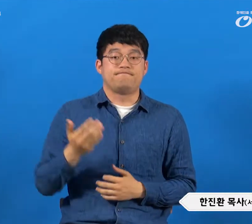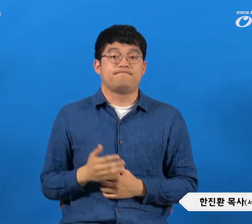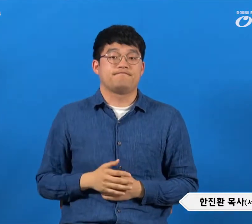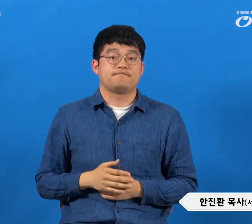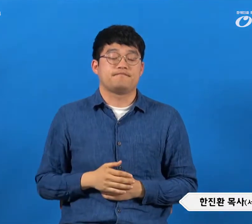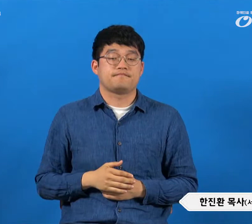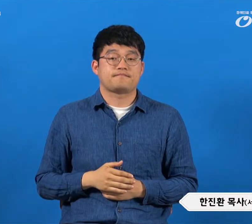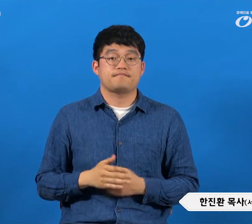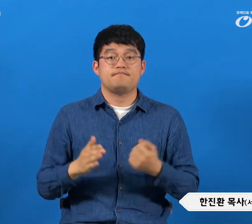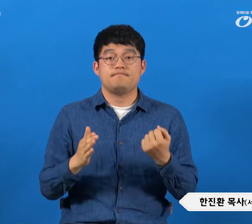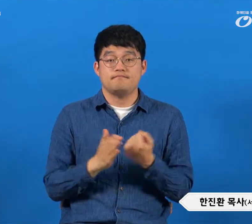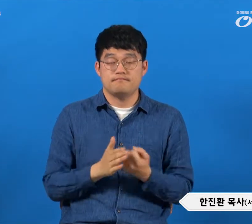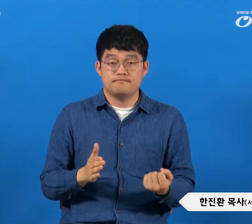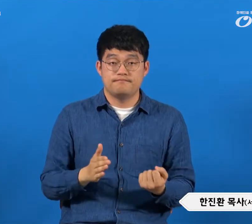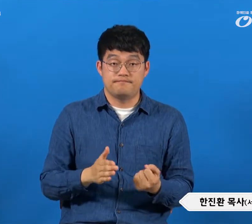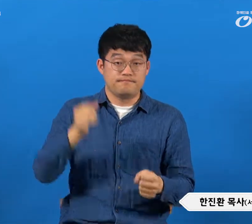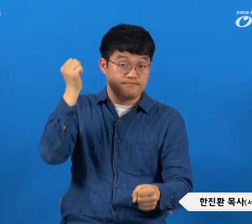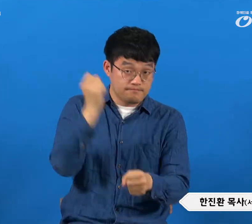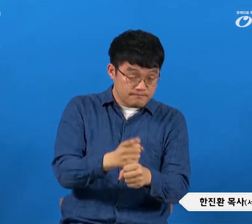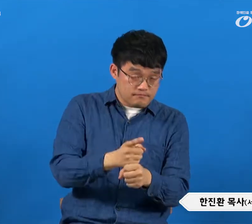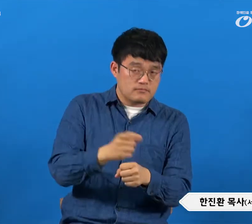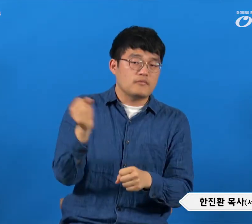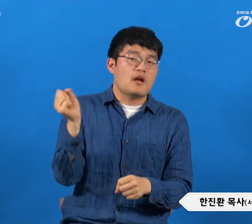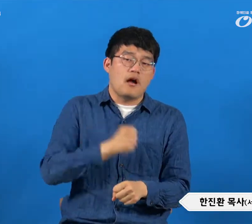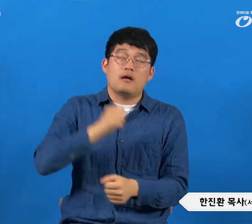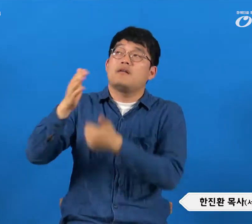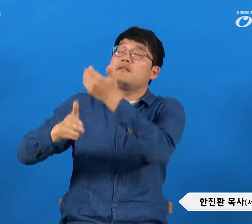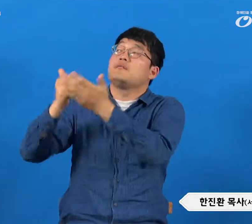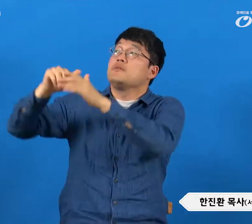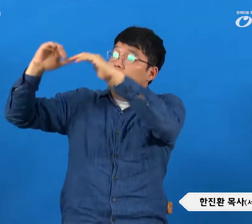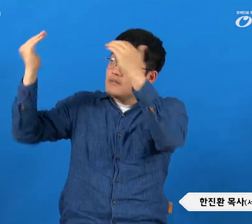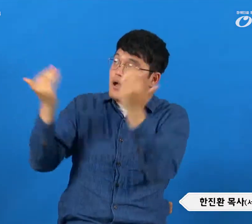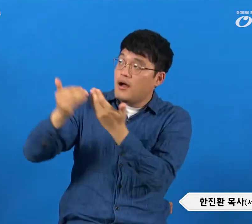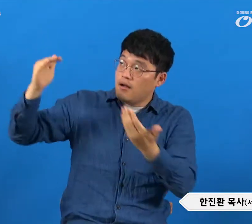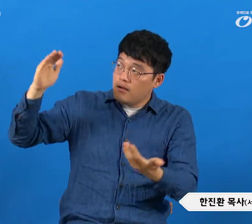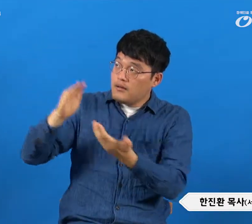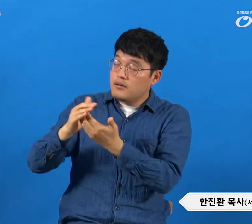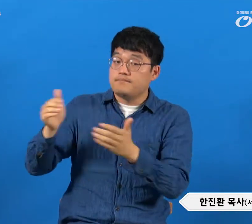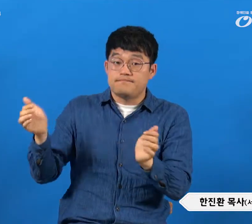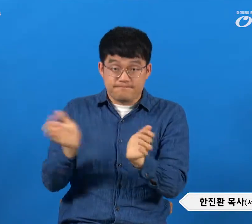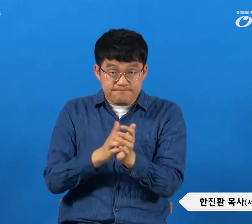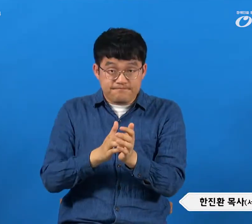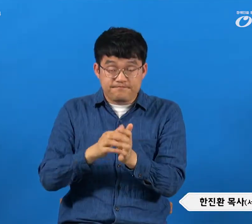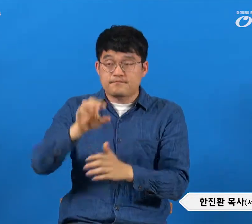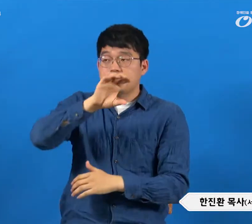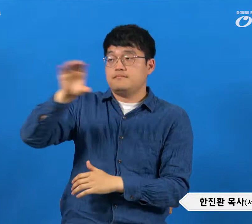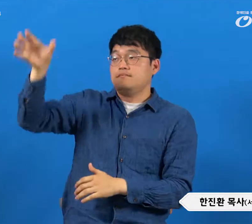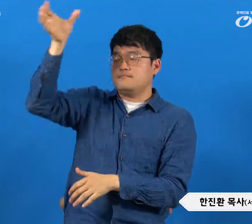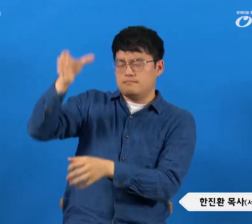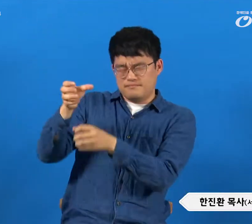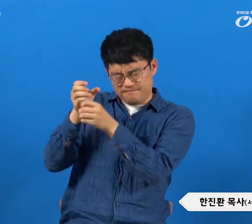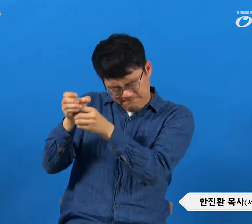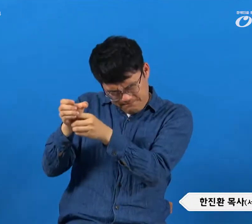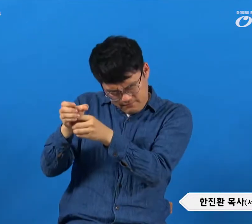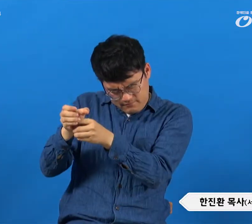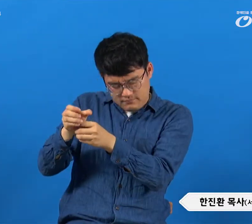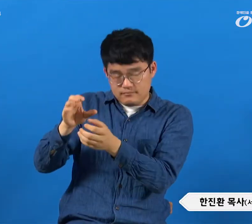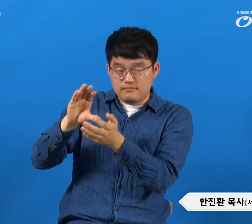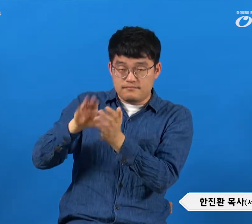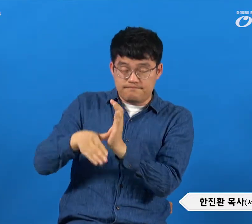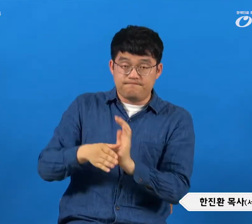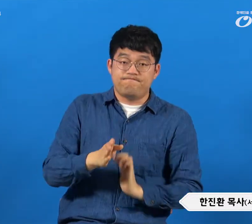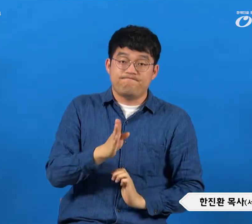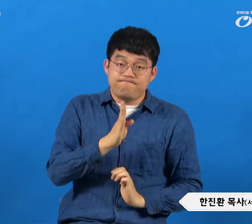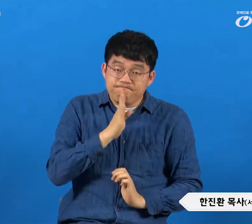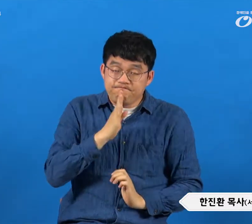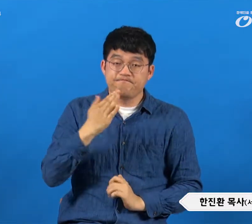그래서 이미 다 하나님이 완성해 주셨구나. 그 십자가를 붙들 때에